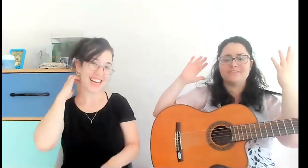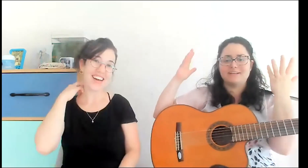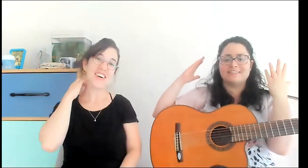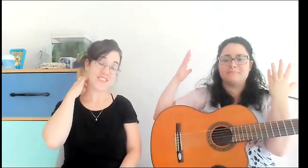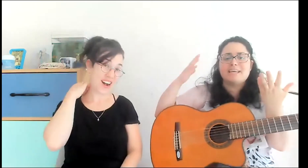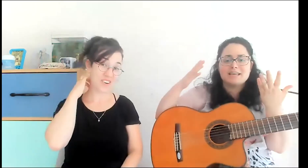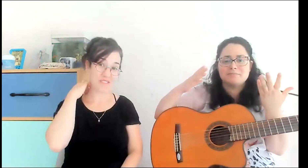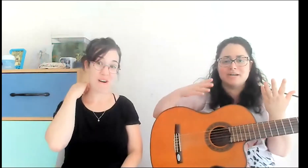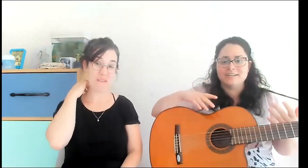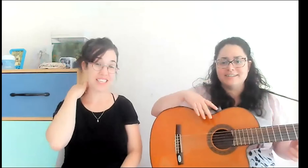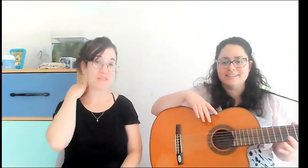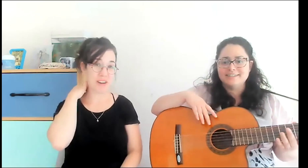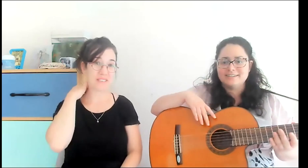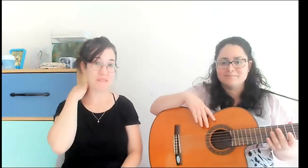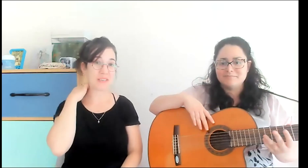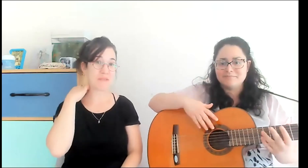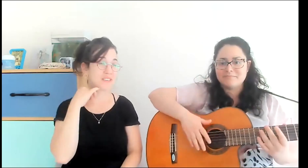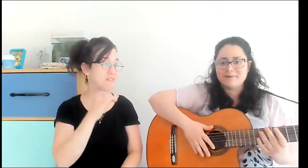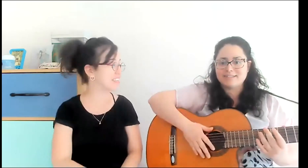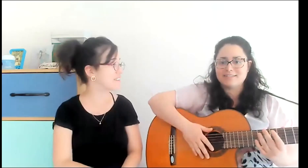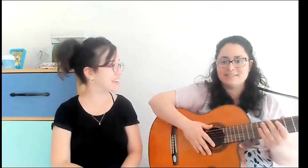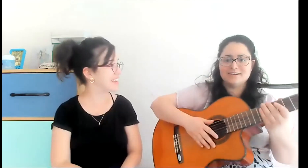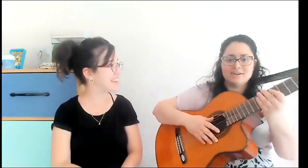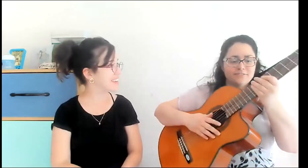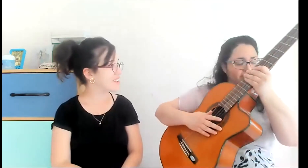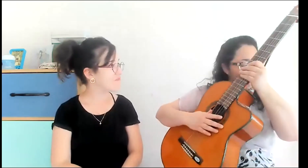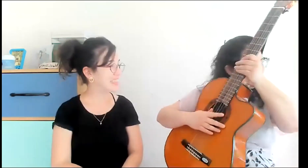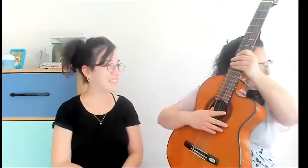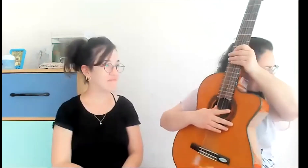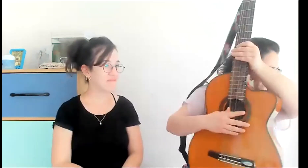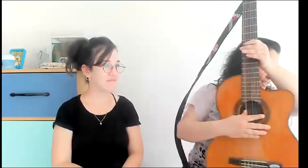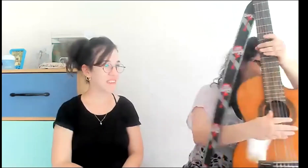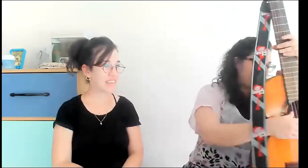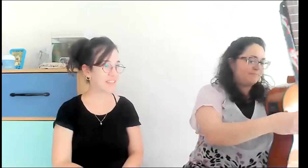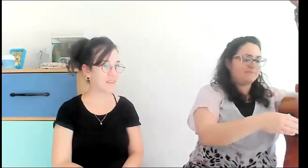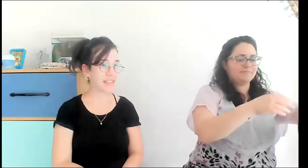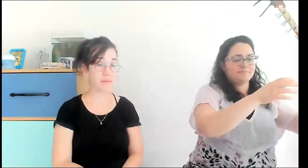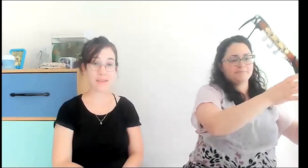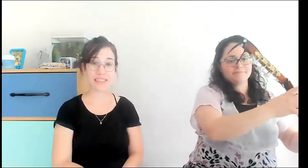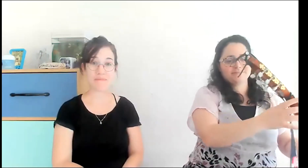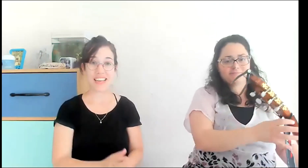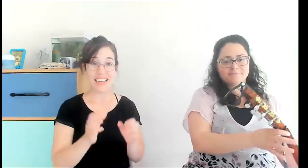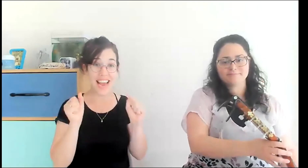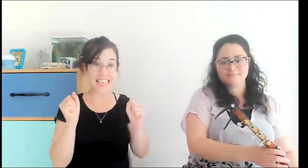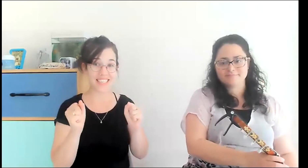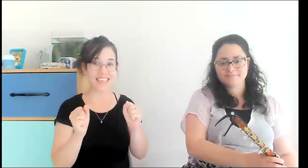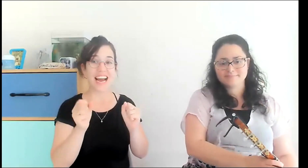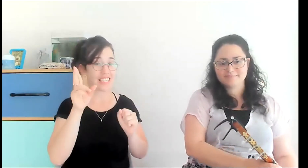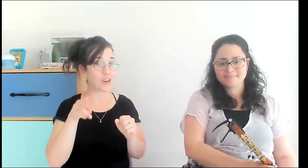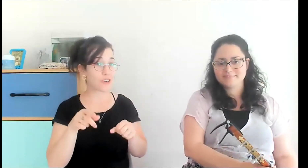מדהימות ומדהימים. ממש, ממש, ממש, ממש. ממש, איזה יופי. מדהים, מדהים, מדהים, מדהים, מדהים. יש, אז יש לנו עוד